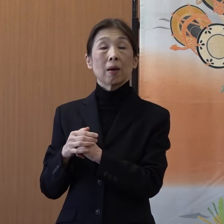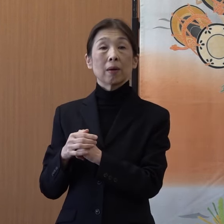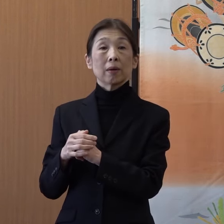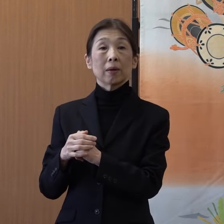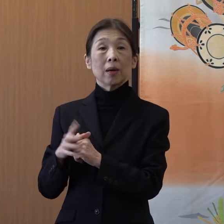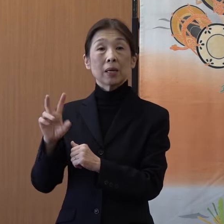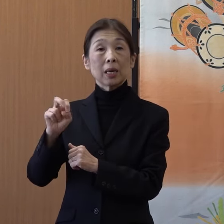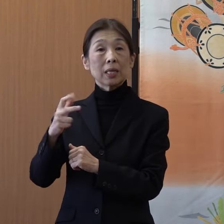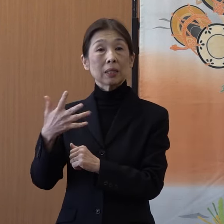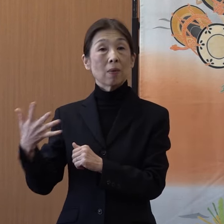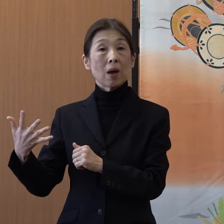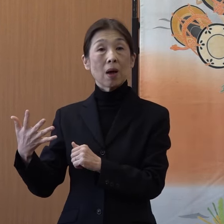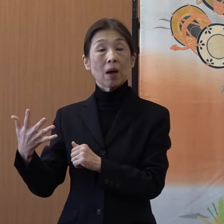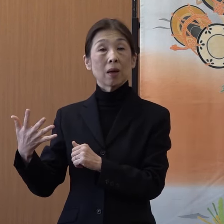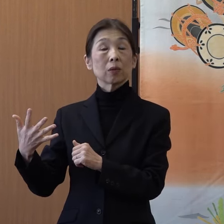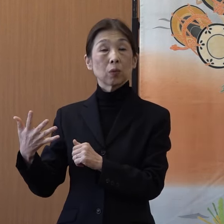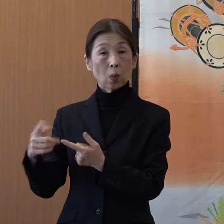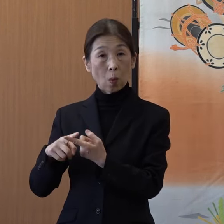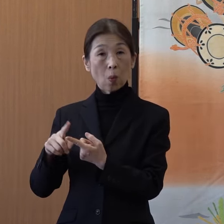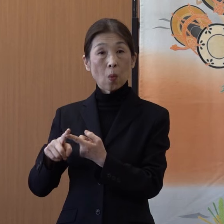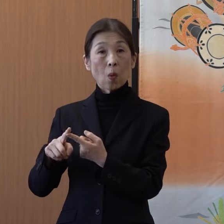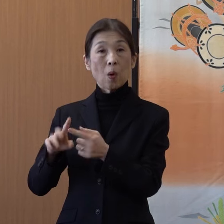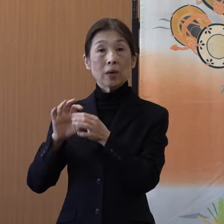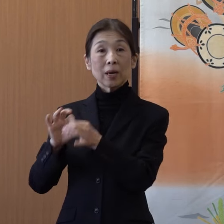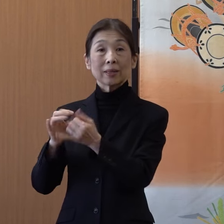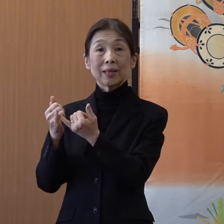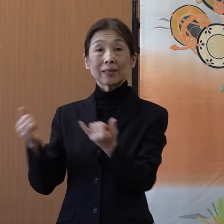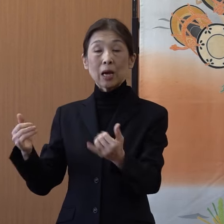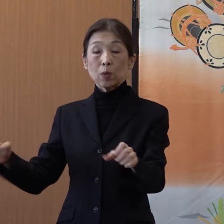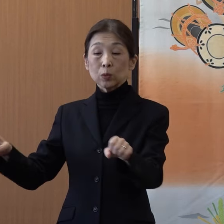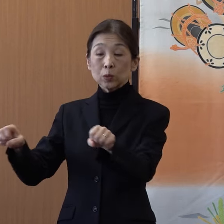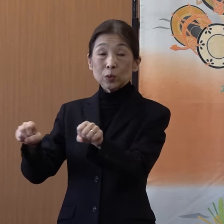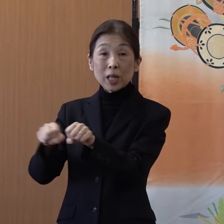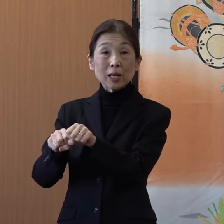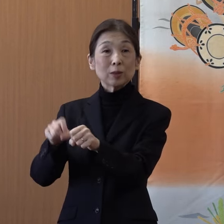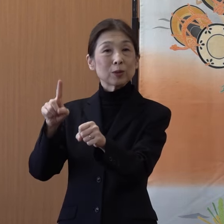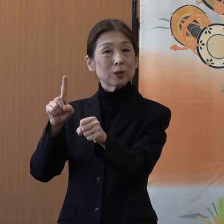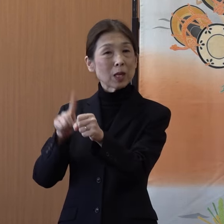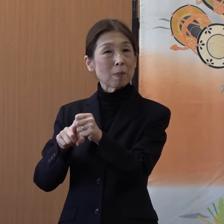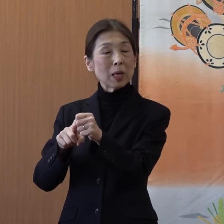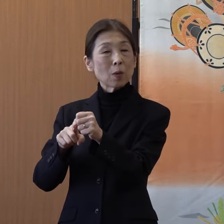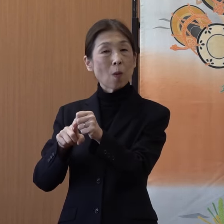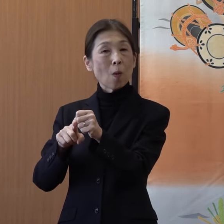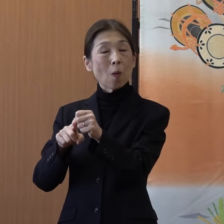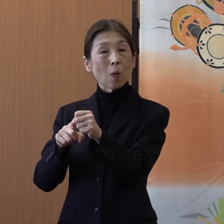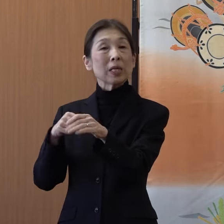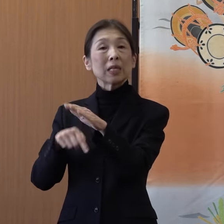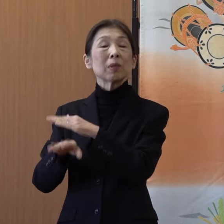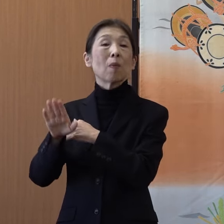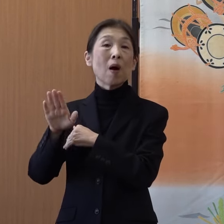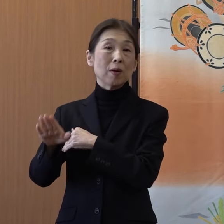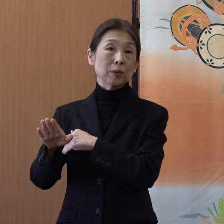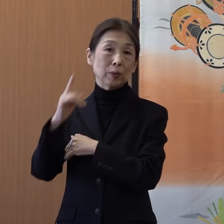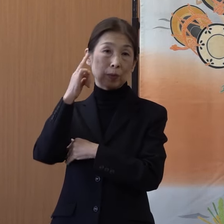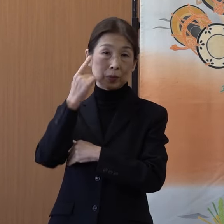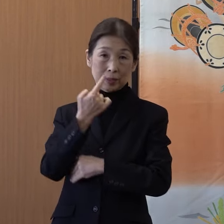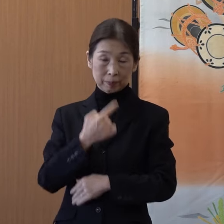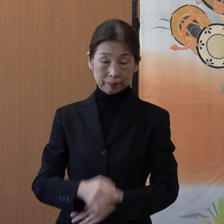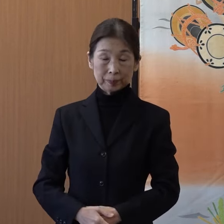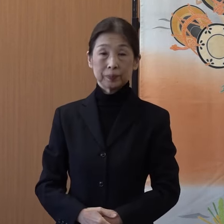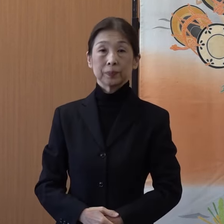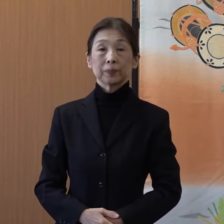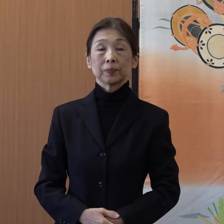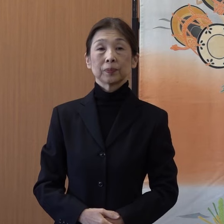金沢と関係者をつなぎ止めるというような役割というように考えています。